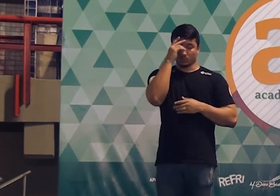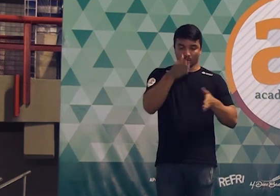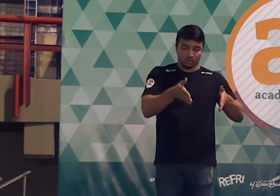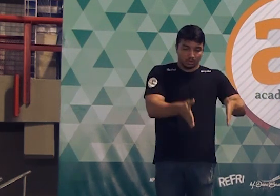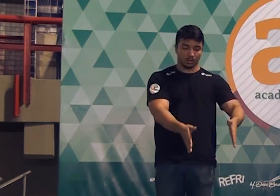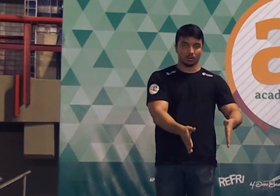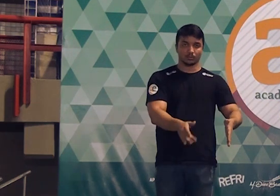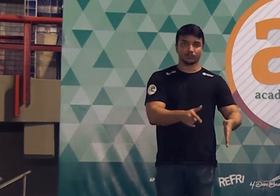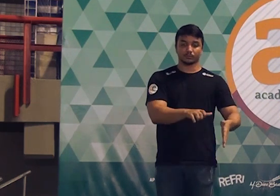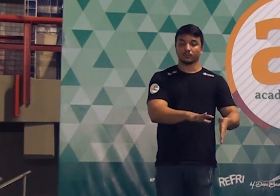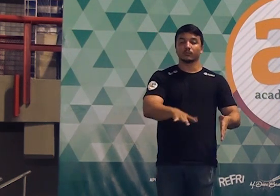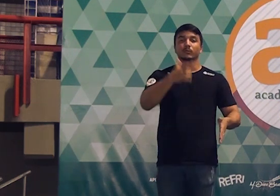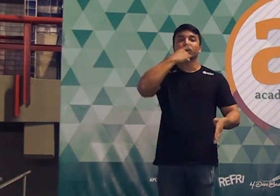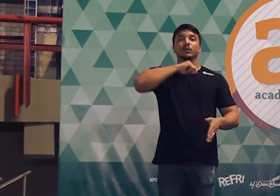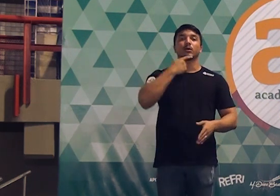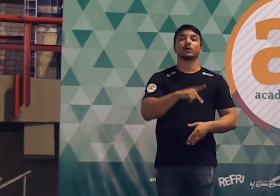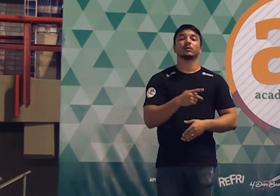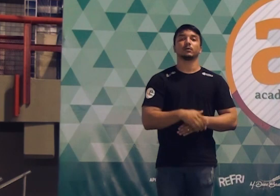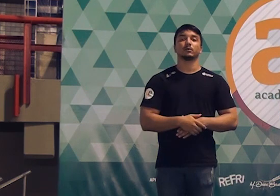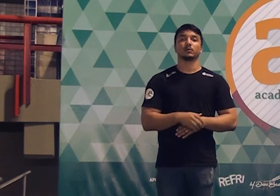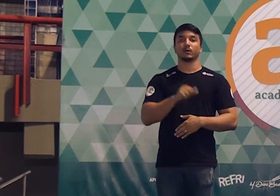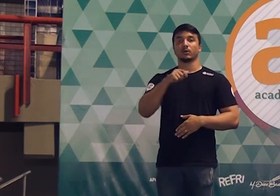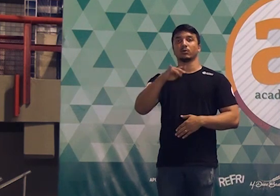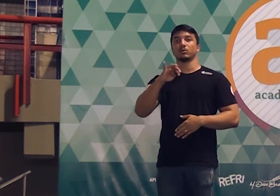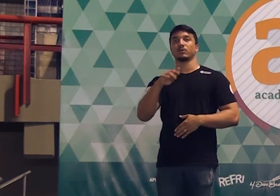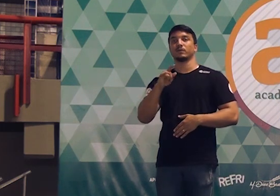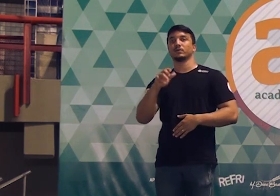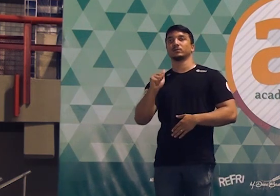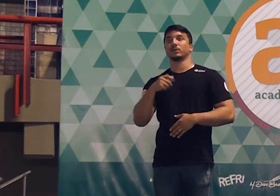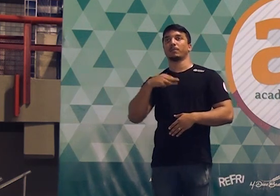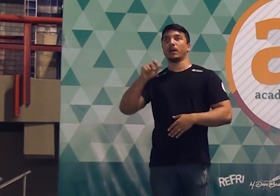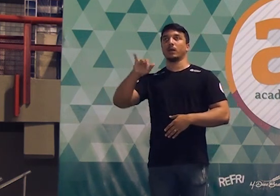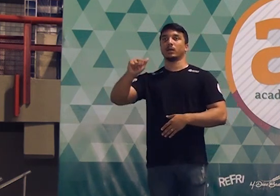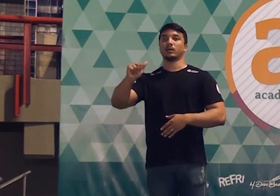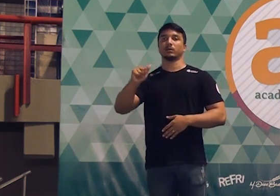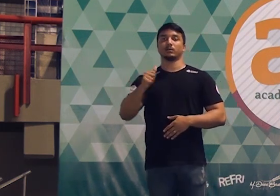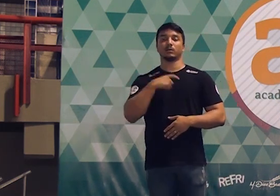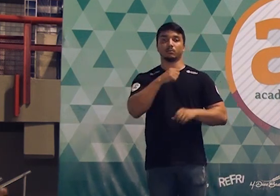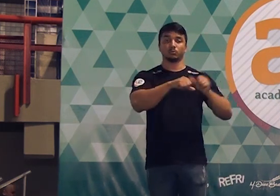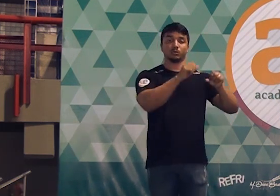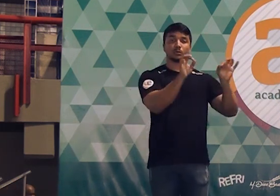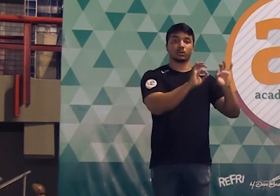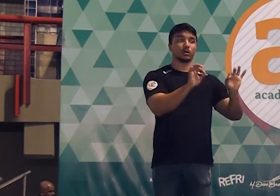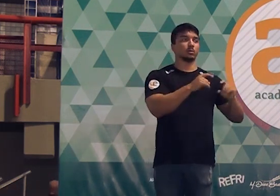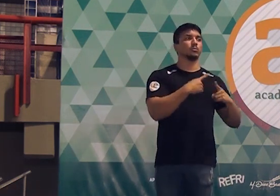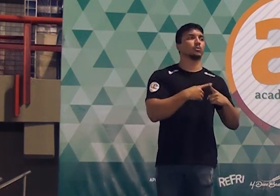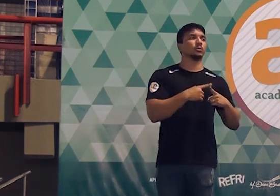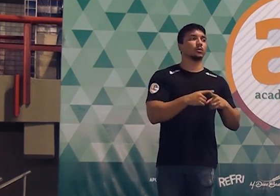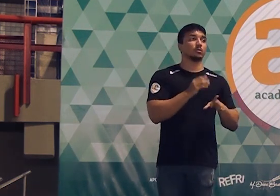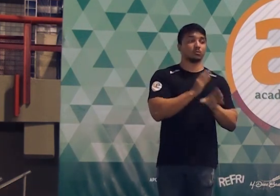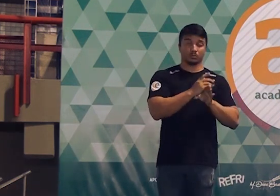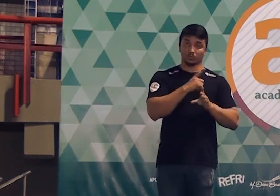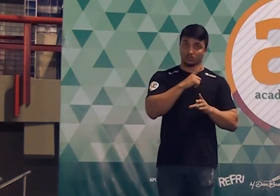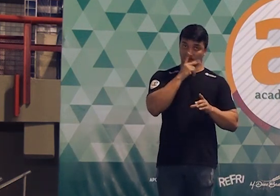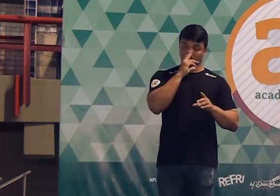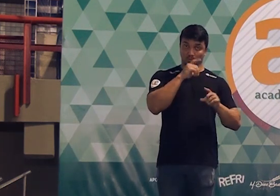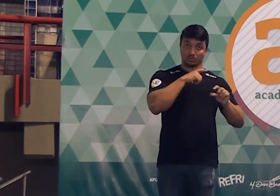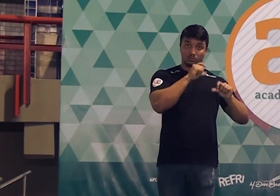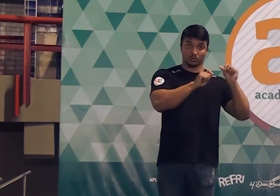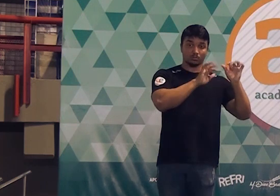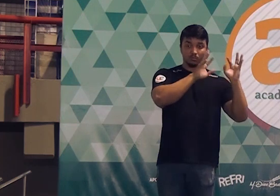enterrado, né? Quem é que está enterrado lá? É Antônio, é Francisco, é Chico, é Maria, né? Não muda nada, professor, porque teve imigração para o